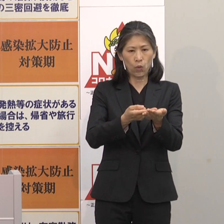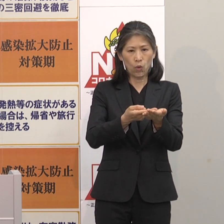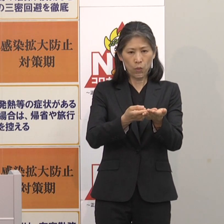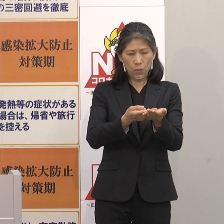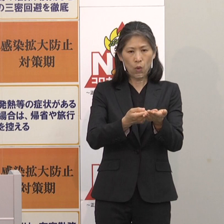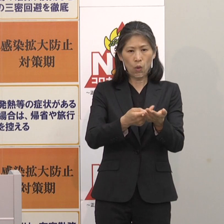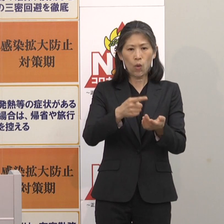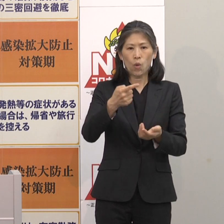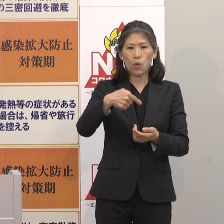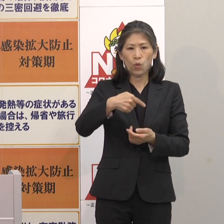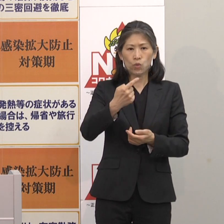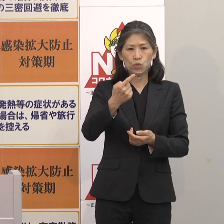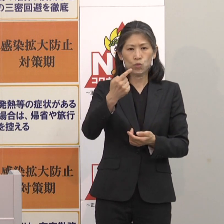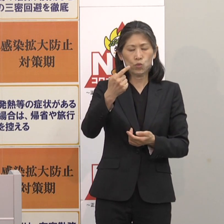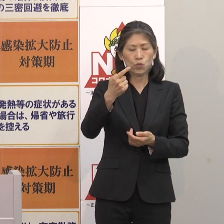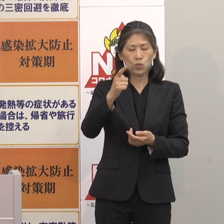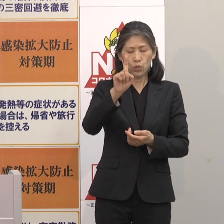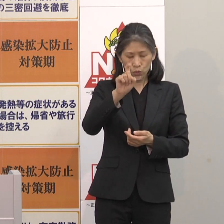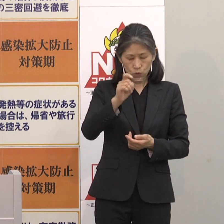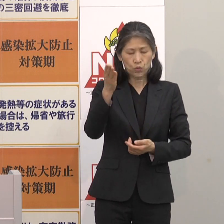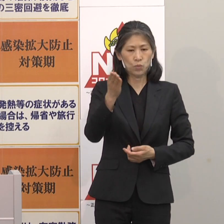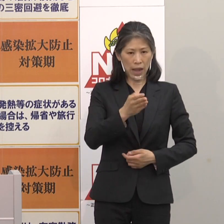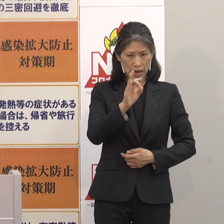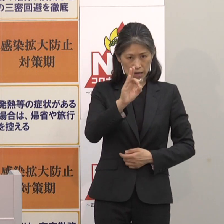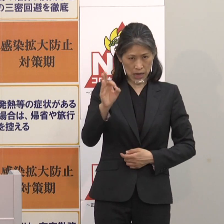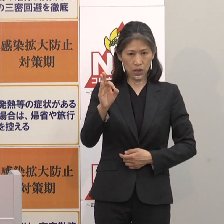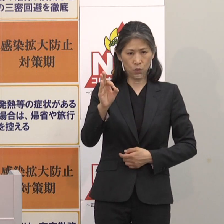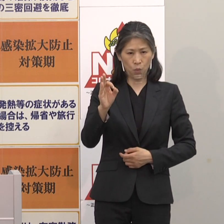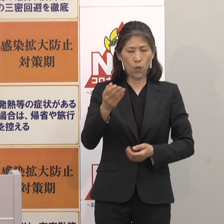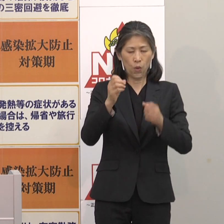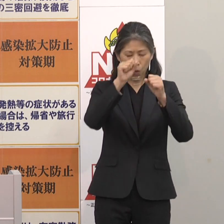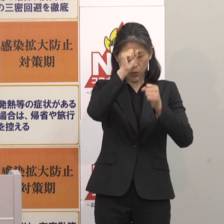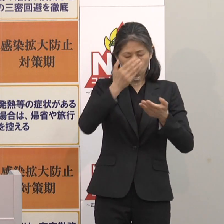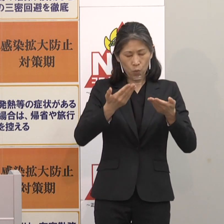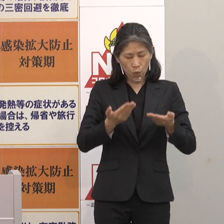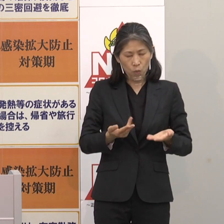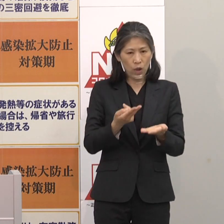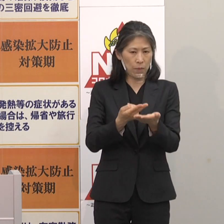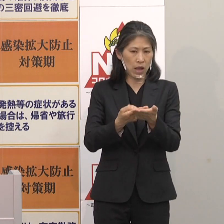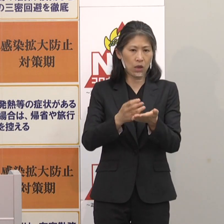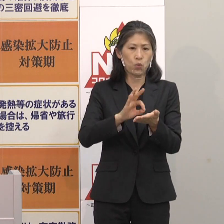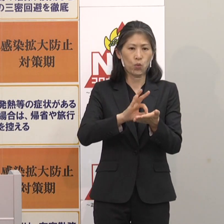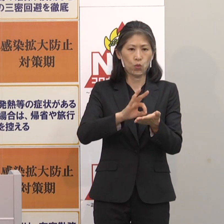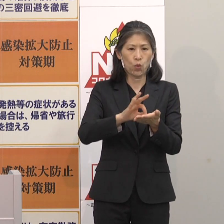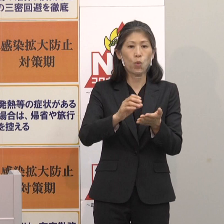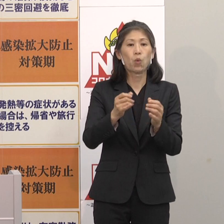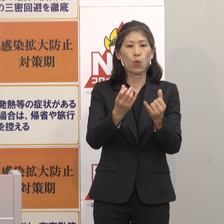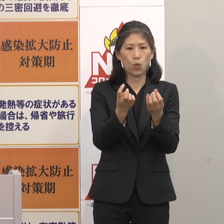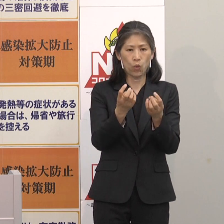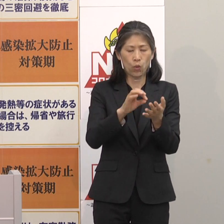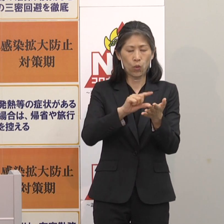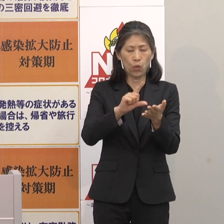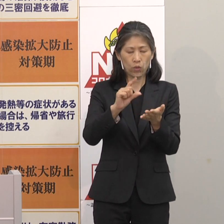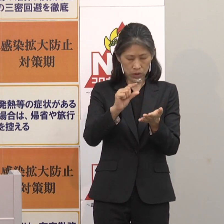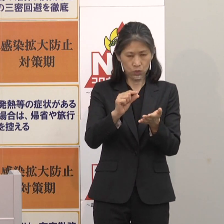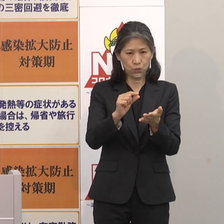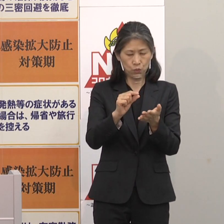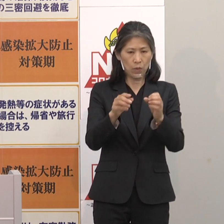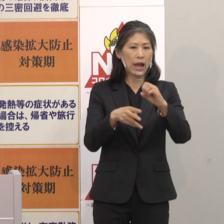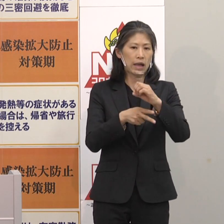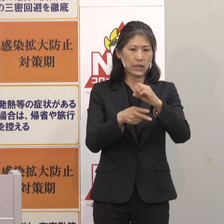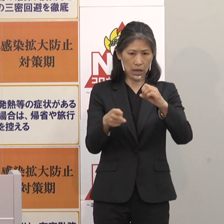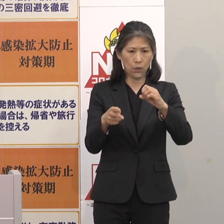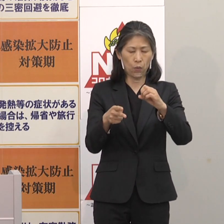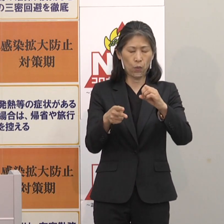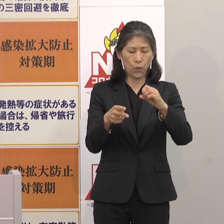症確保病床使用率ゼロということでありますので、医療提供体制が十分に確保され、医療が必要